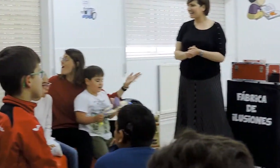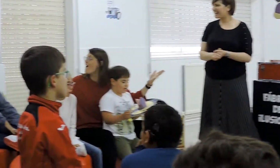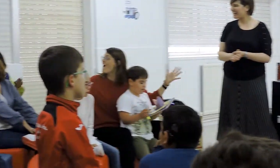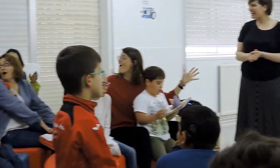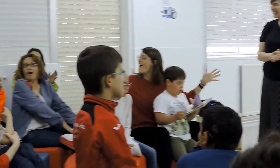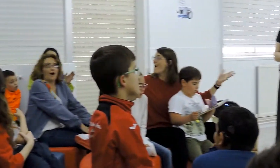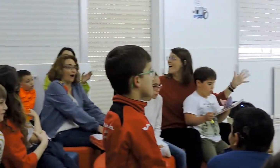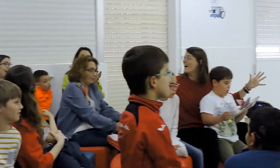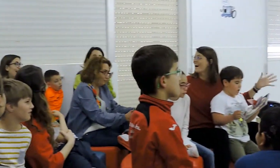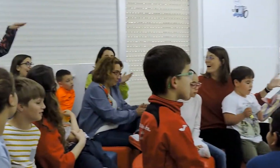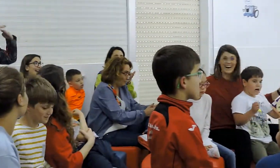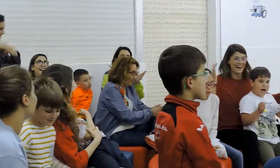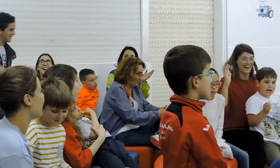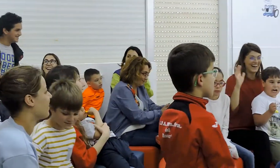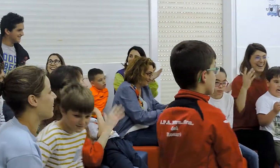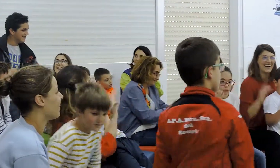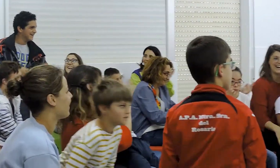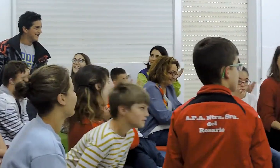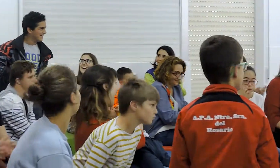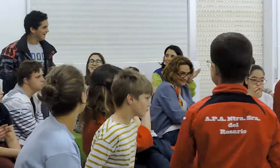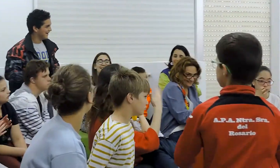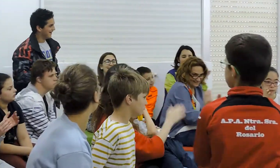rombo. Exactamente.